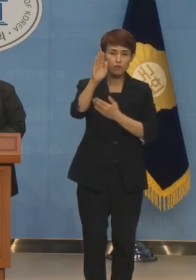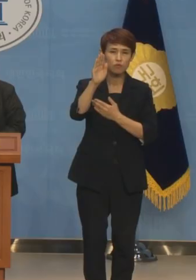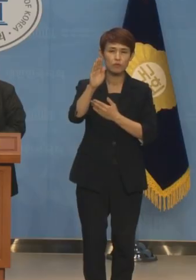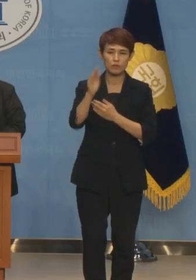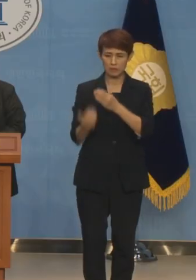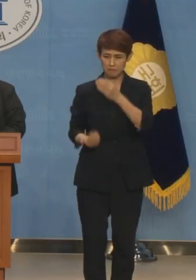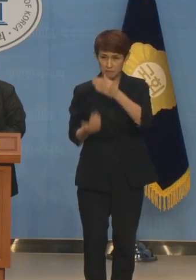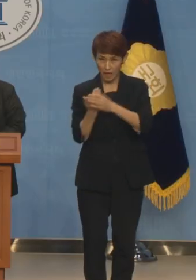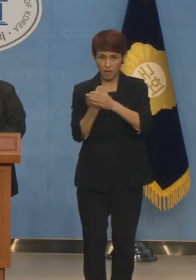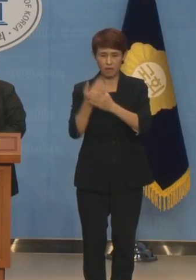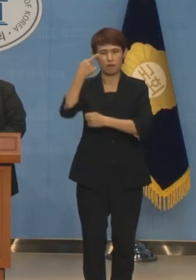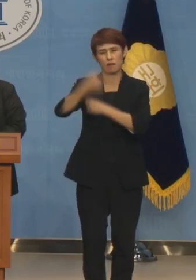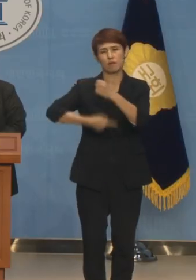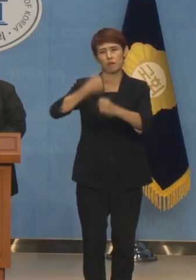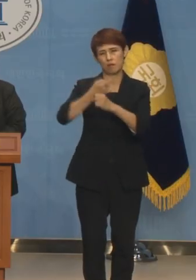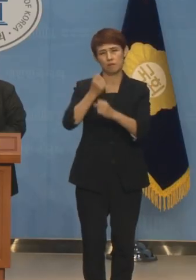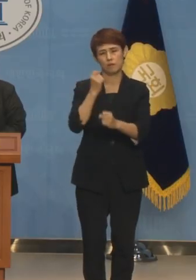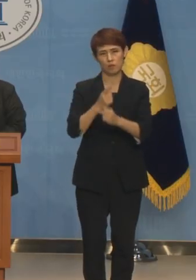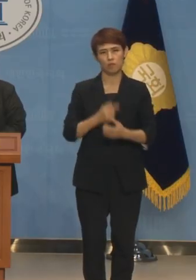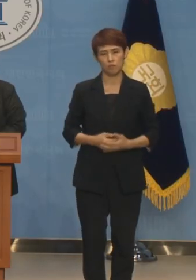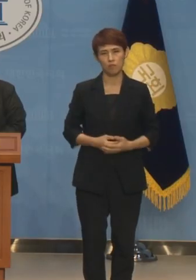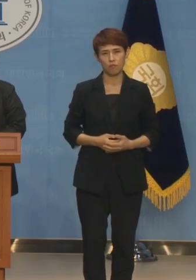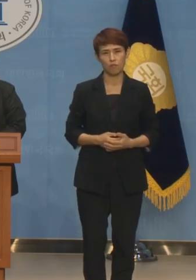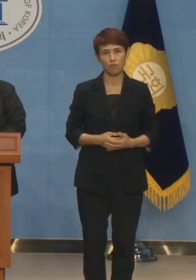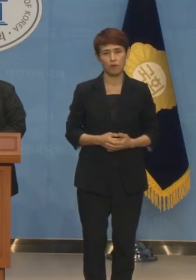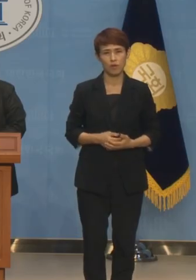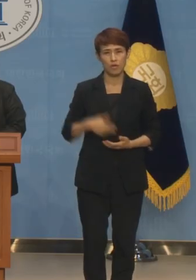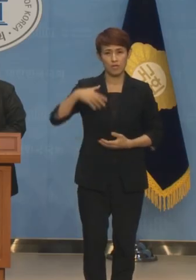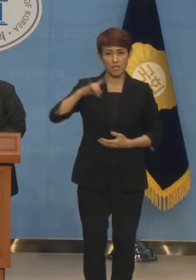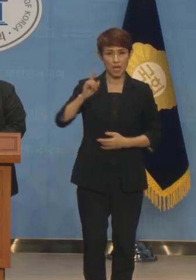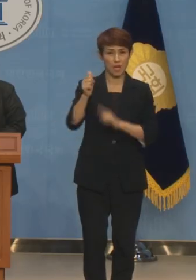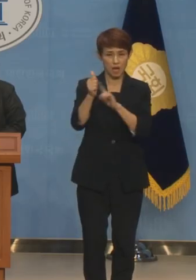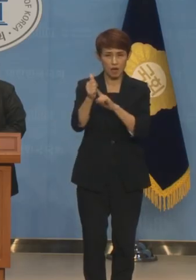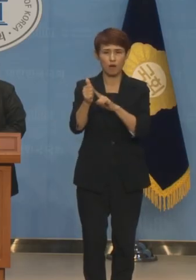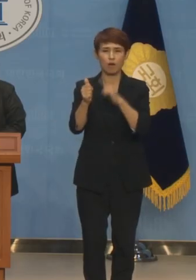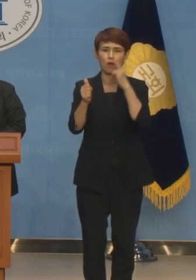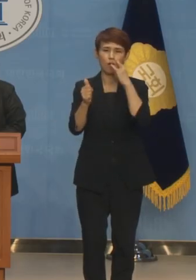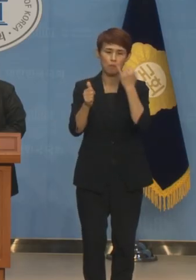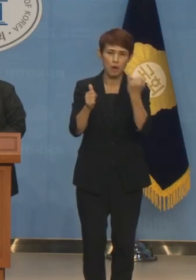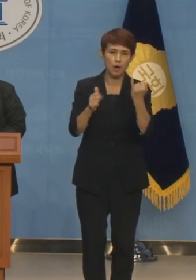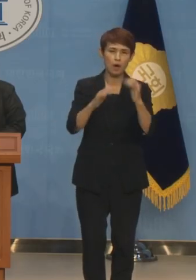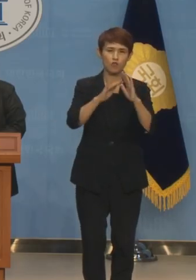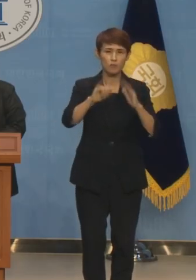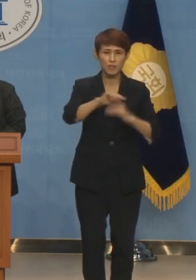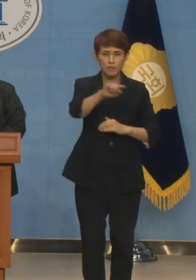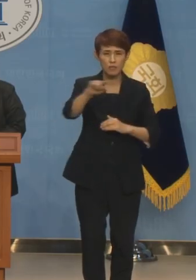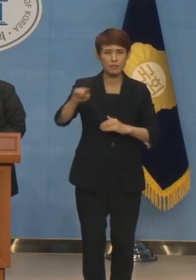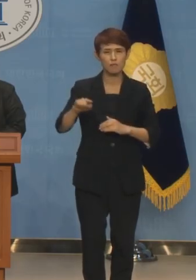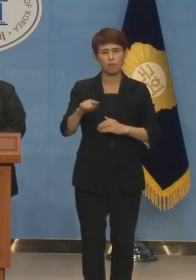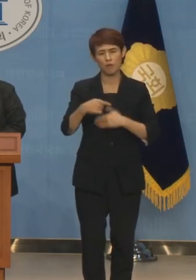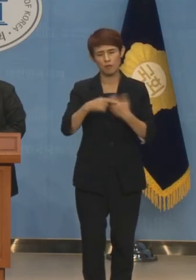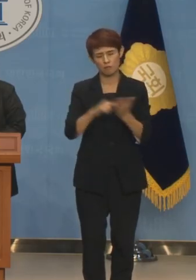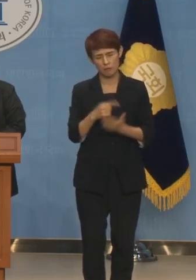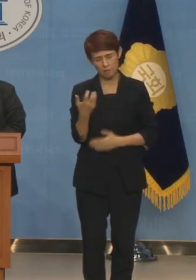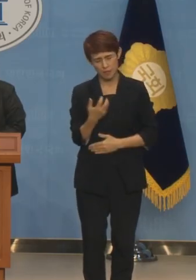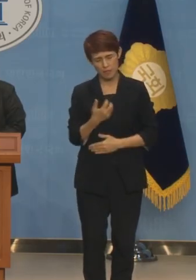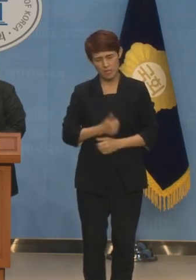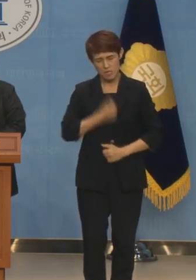1년이 됩니다. 시간이 갈수록 최상병의 어머니와 국민의 화병은 깊어지고